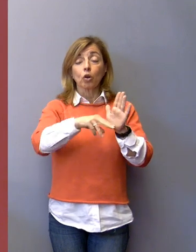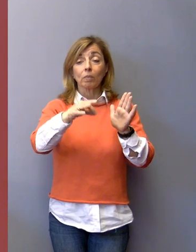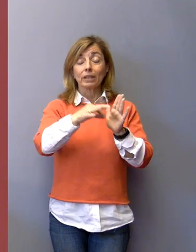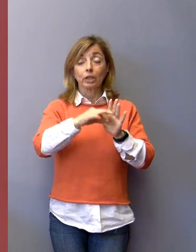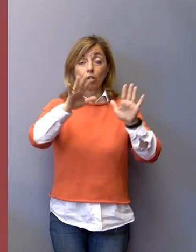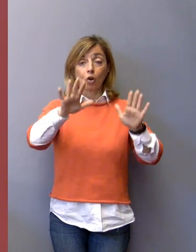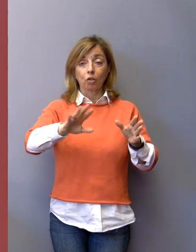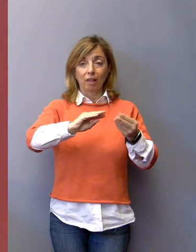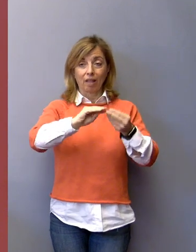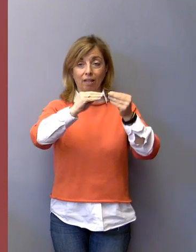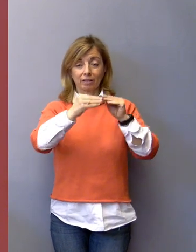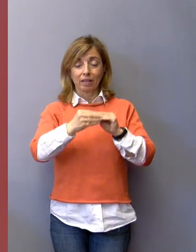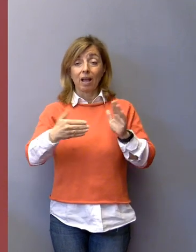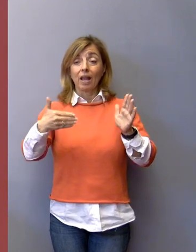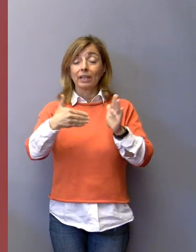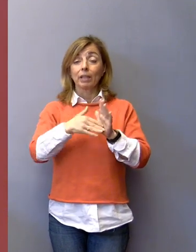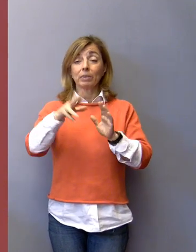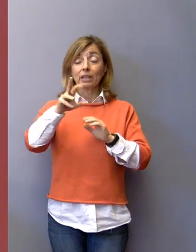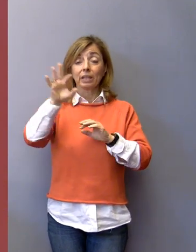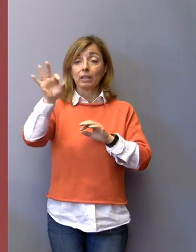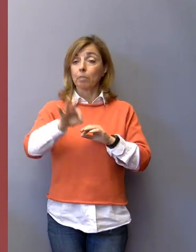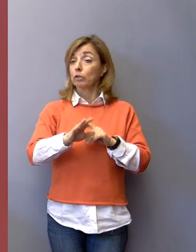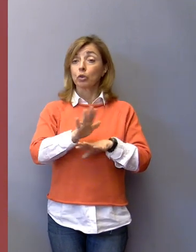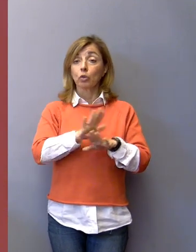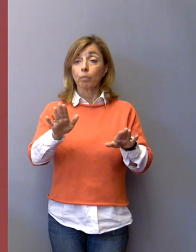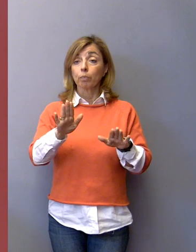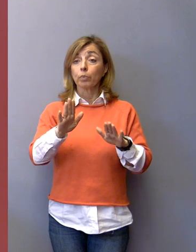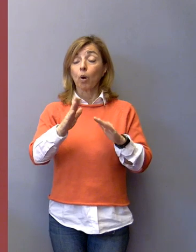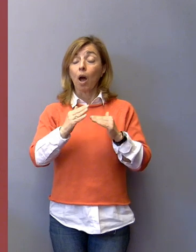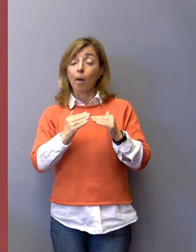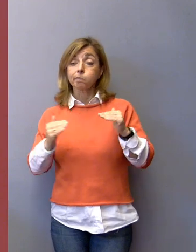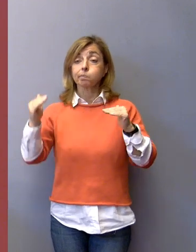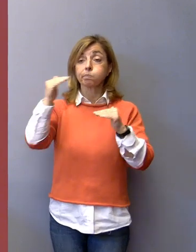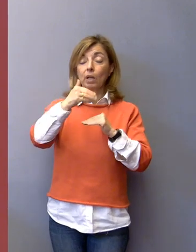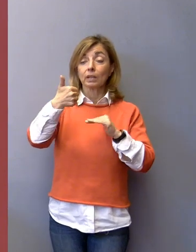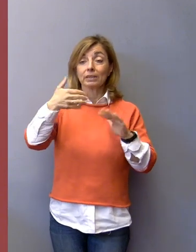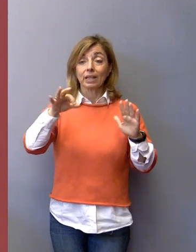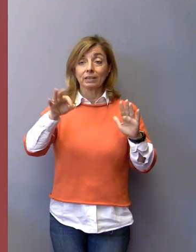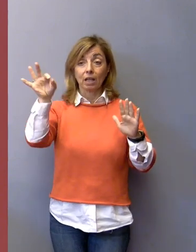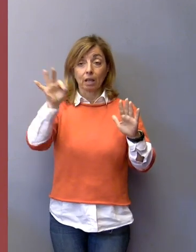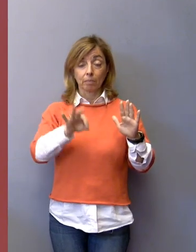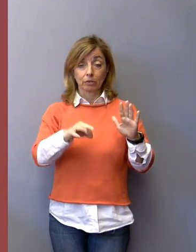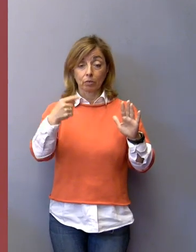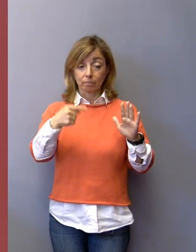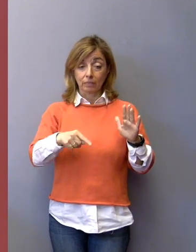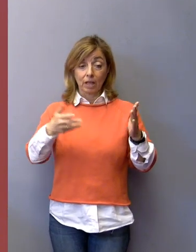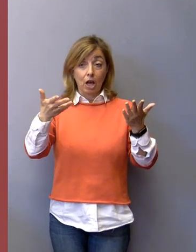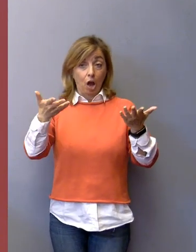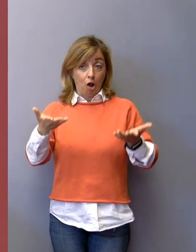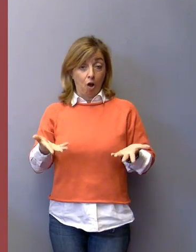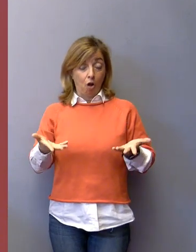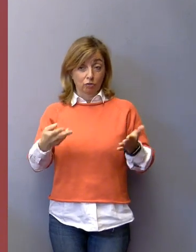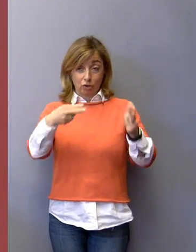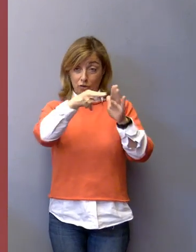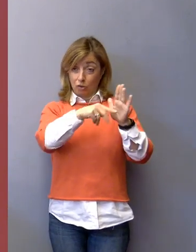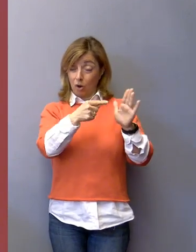viene meno e viene fino a 60 per cento Ok quindi sostanzialmente oggi con questa